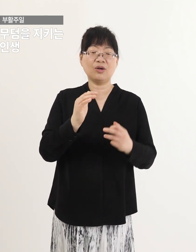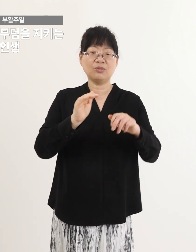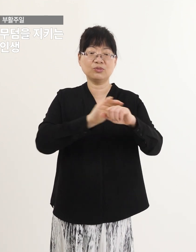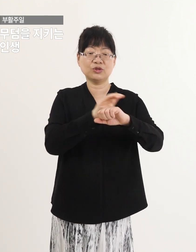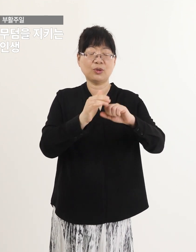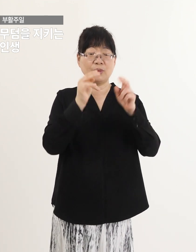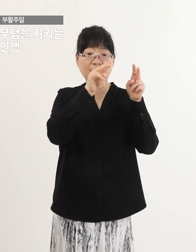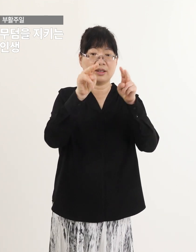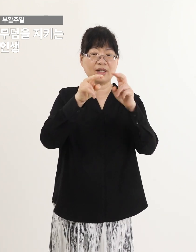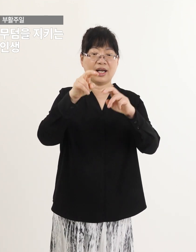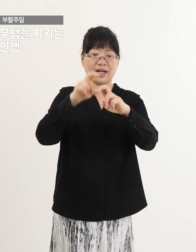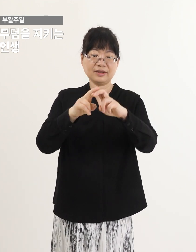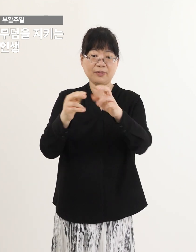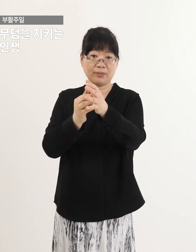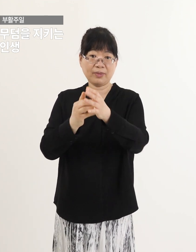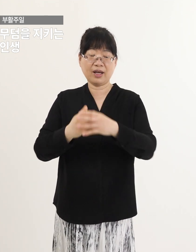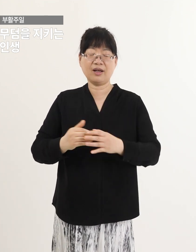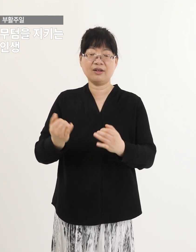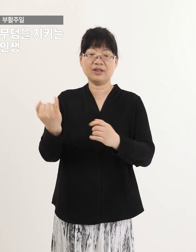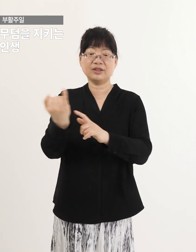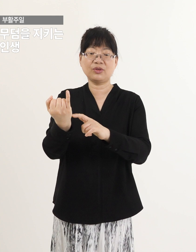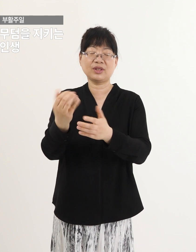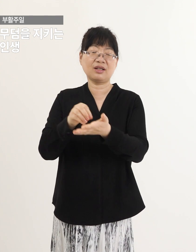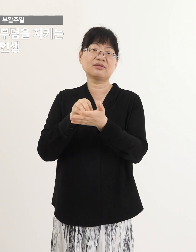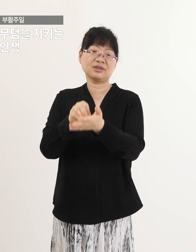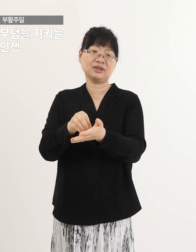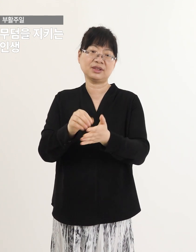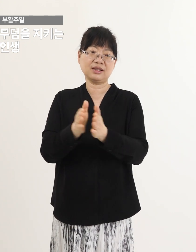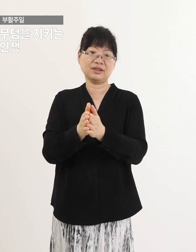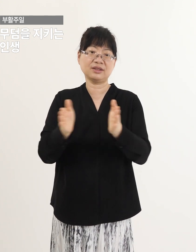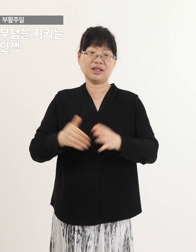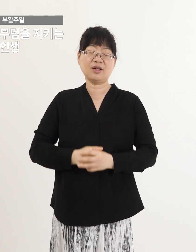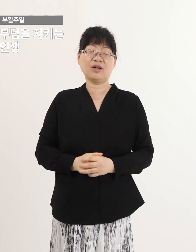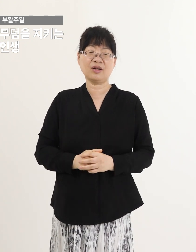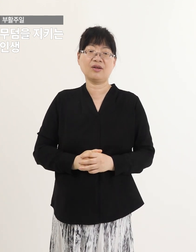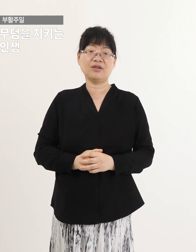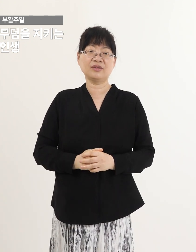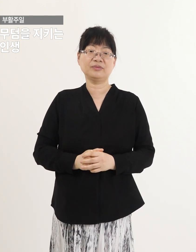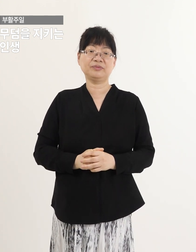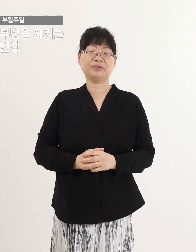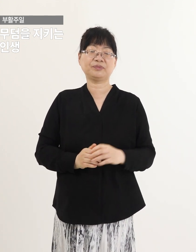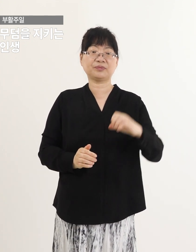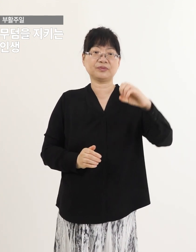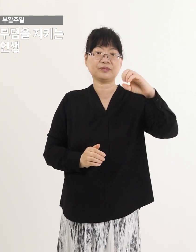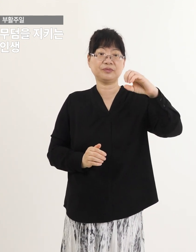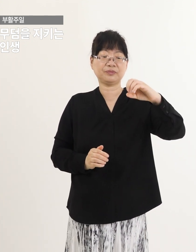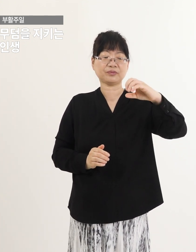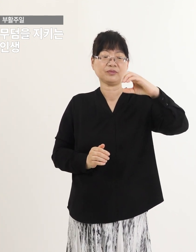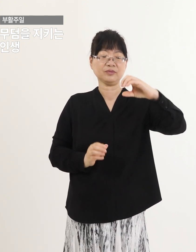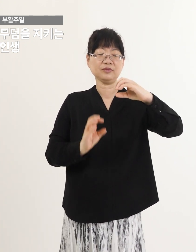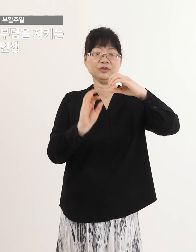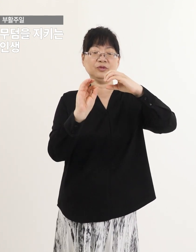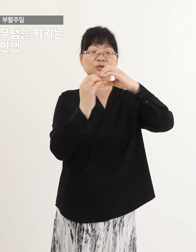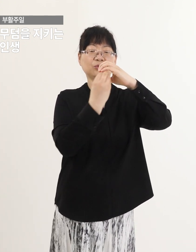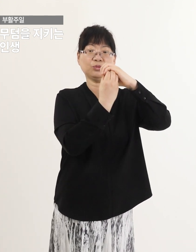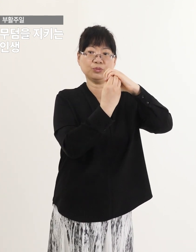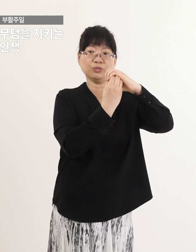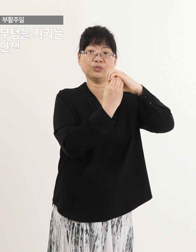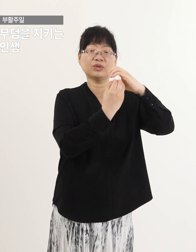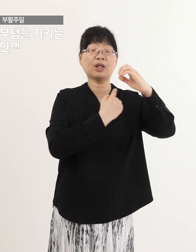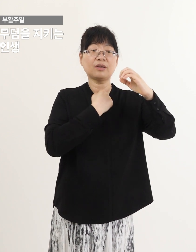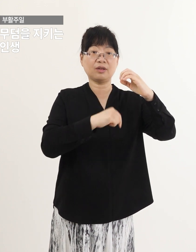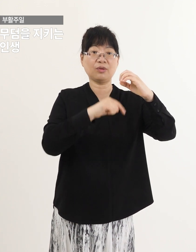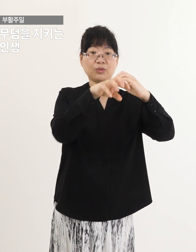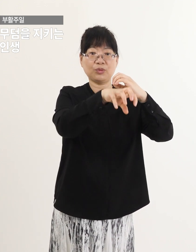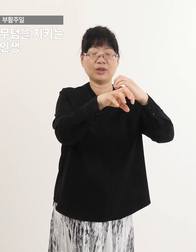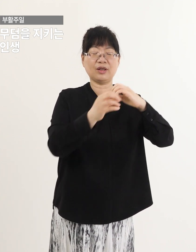합니다. 그러니까 그 무덤 가까운 곳에 몇 명의 여인들이 앉아서